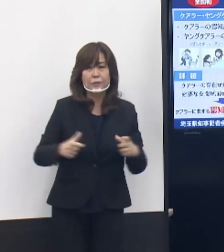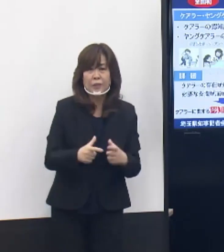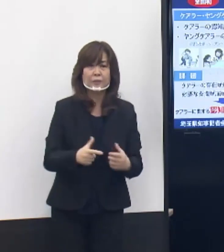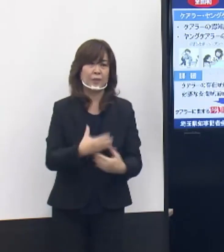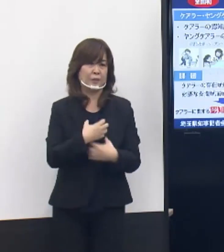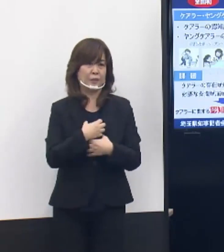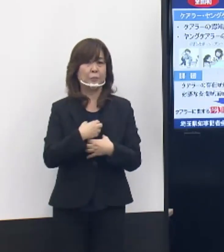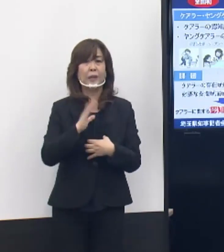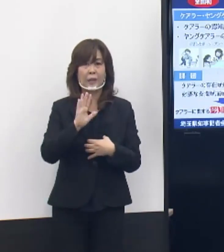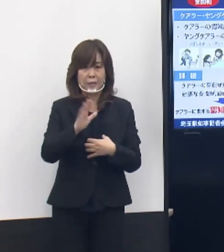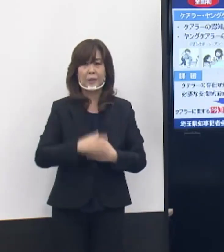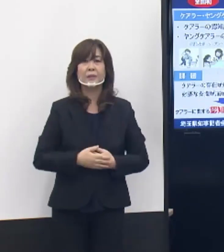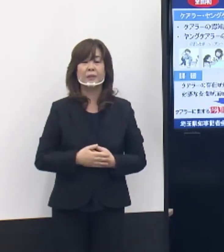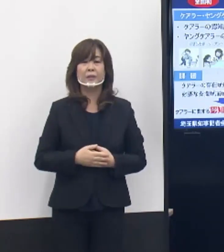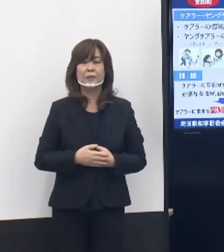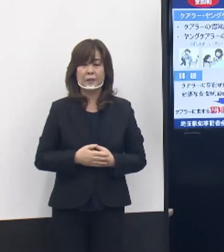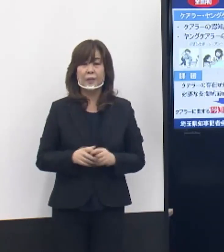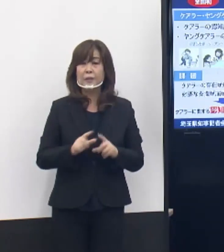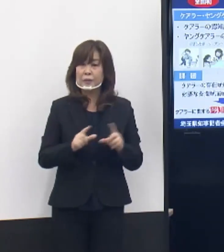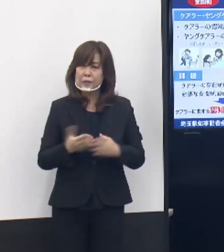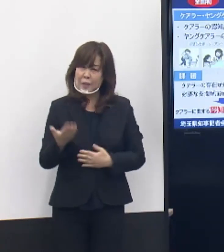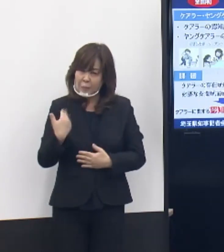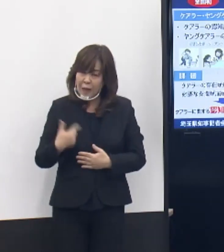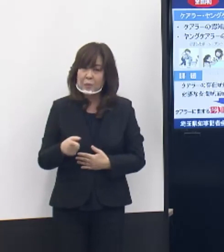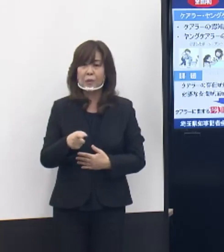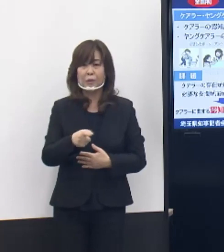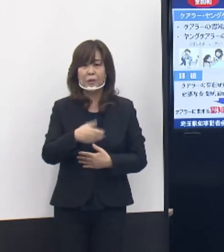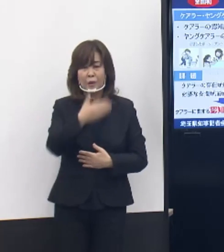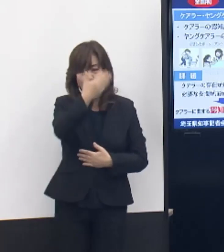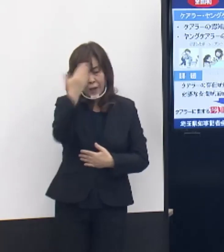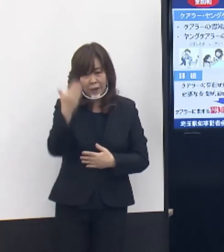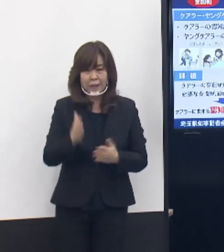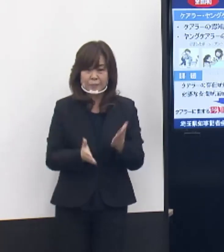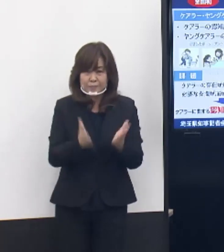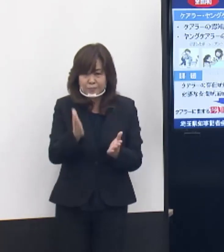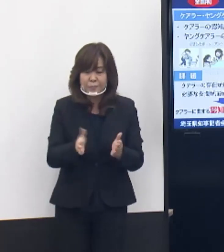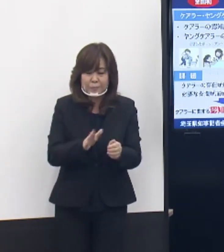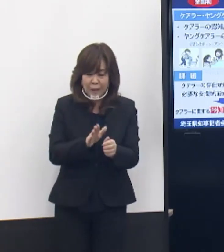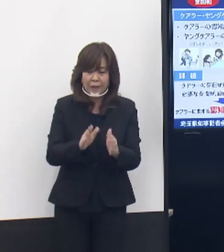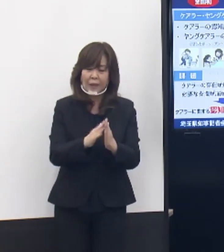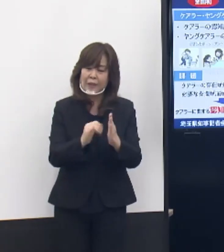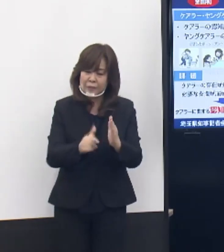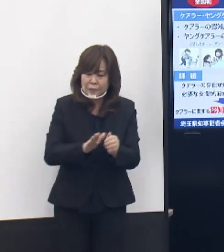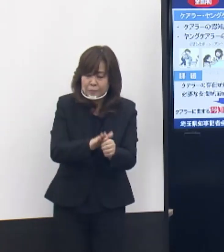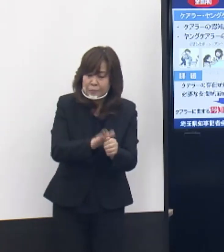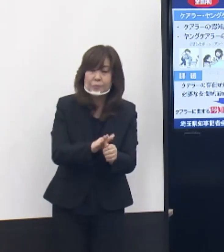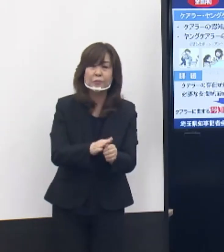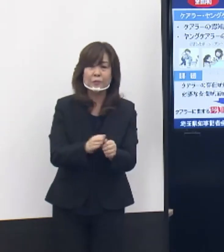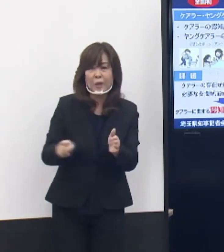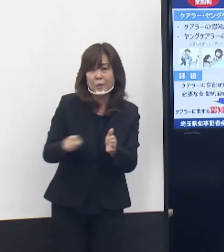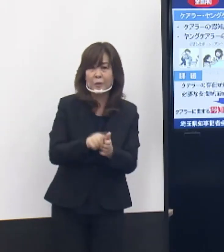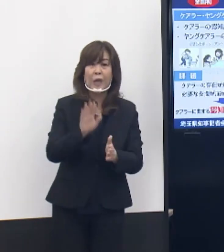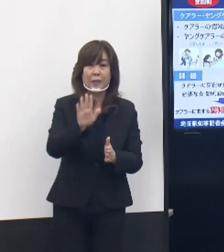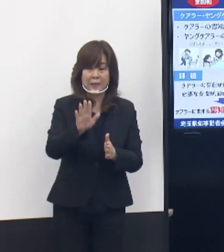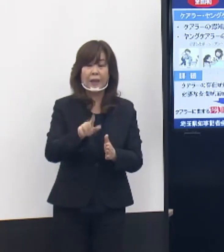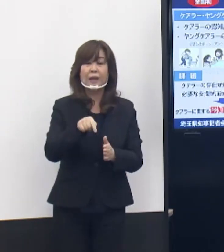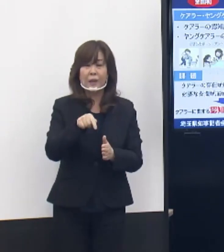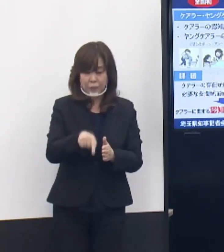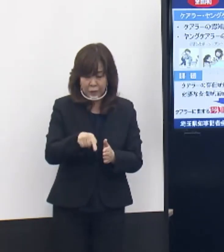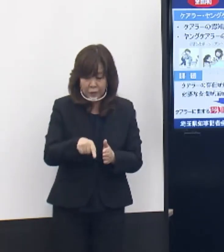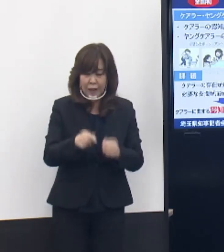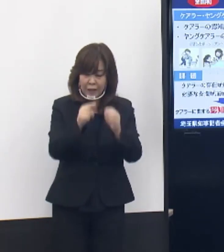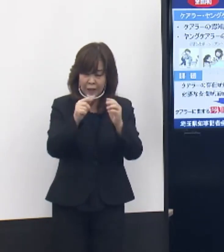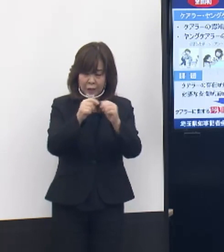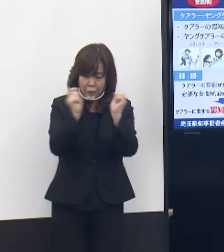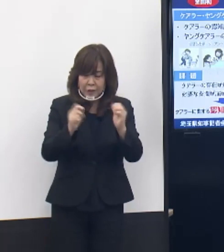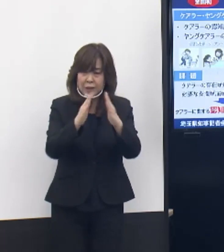これまでもケアラーというのはいたんですけれども、ケアラーやヤングケアラーをしっかりとその行政、社会全体で支えていく